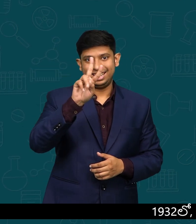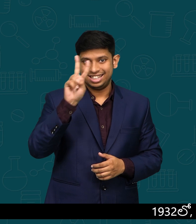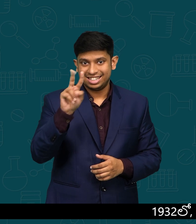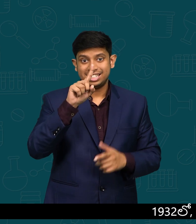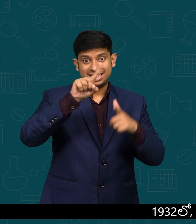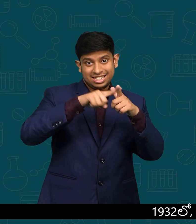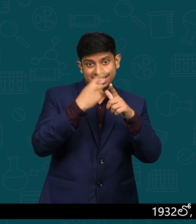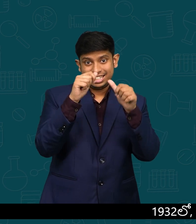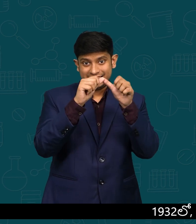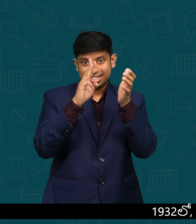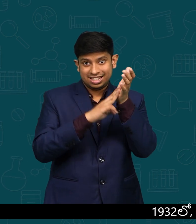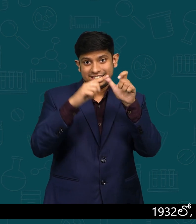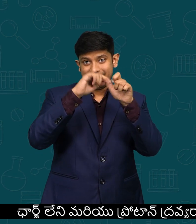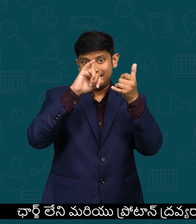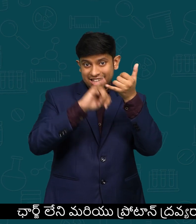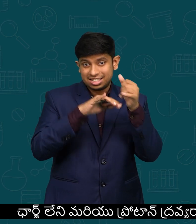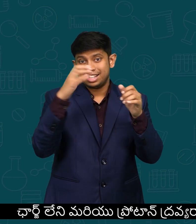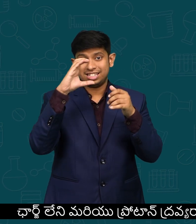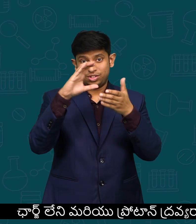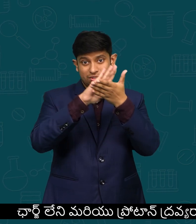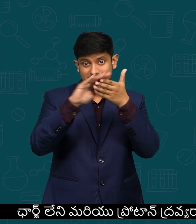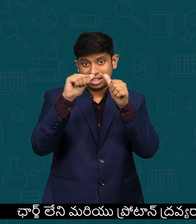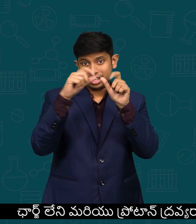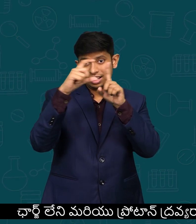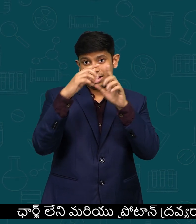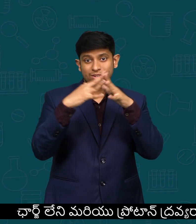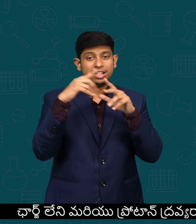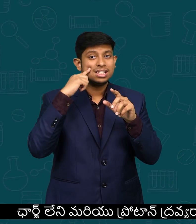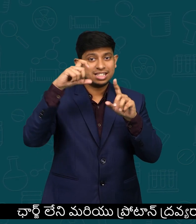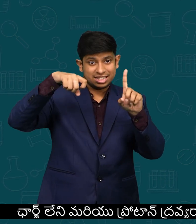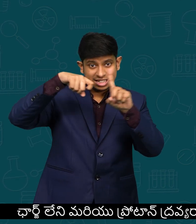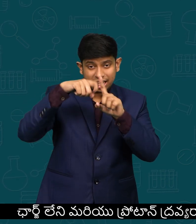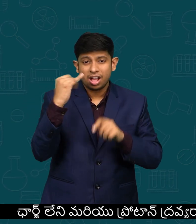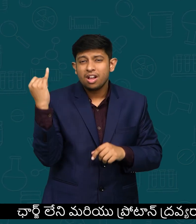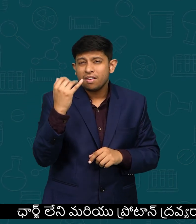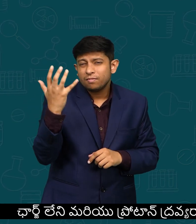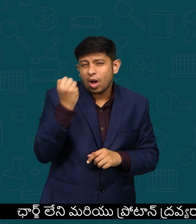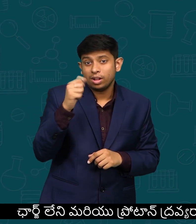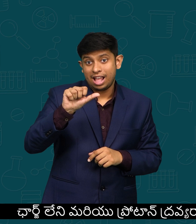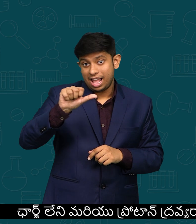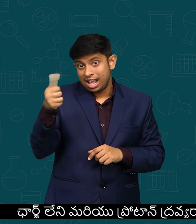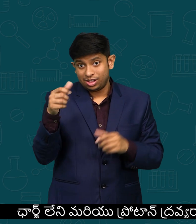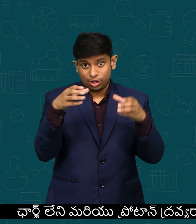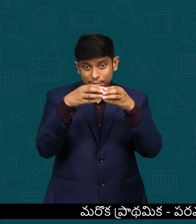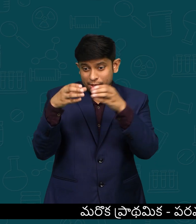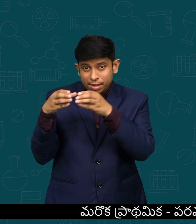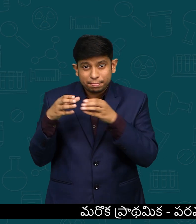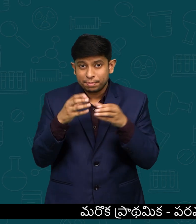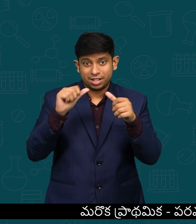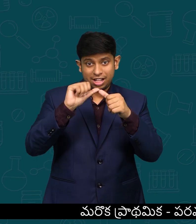1932లో జేమ్స్ చాడ్విక్ ఛార్జ్ లేని మరియు ప్రోటాన్ ద్రవ్యరాశికి సమానమైన ద్రవ్యరాశిని కలిగి ఉన్న మరొక ప్రాథమిక